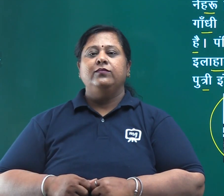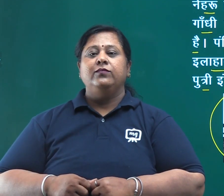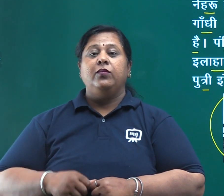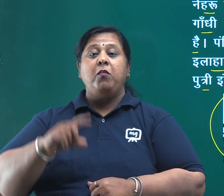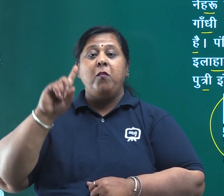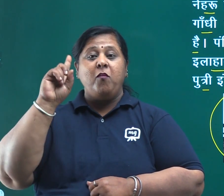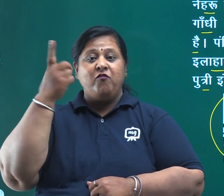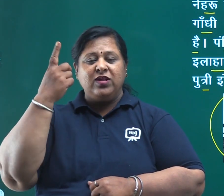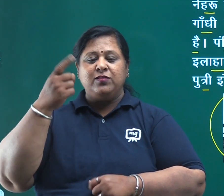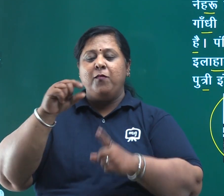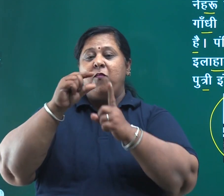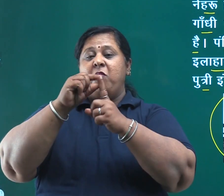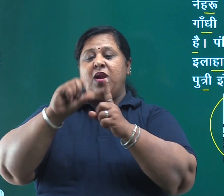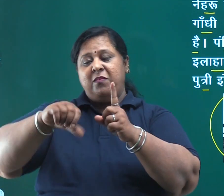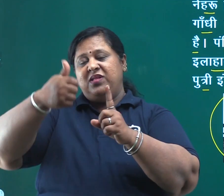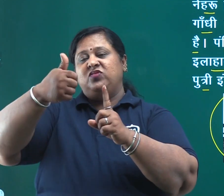प्रथम प्रधानमंत्री